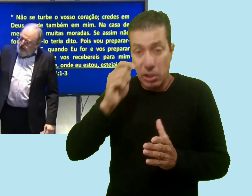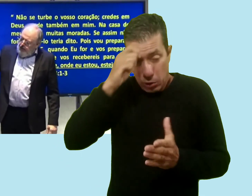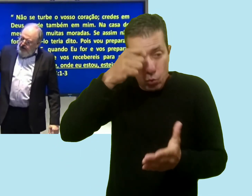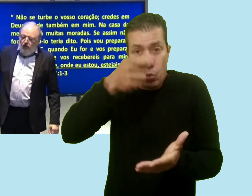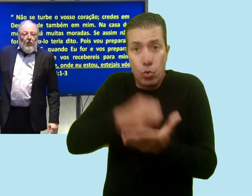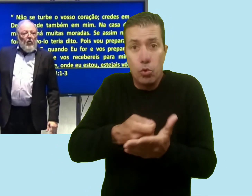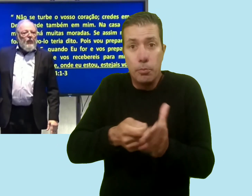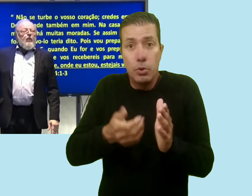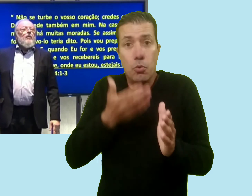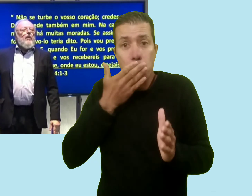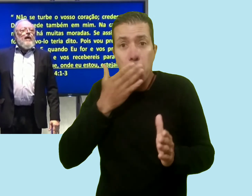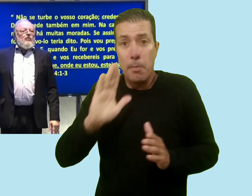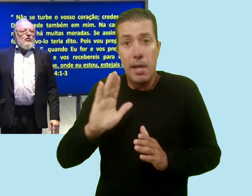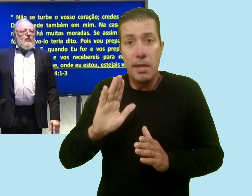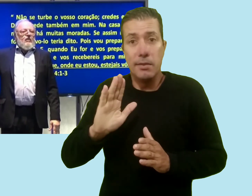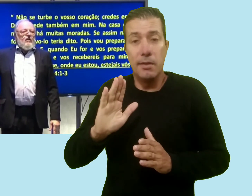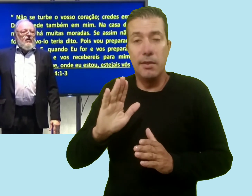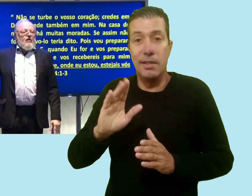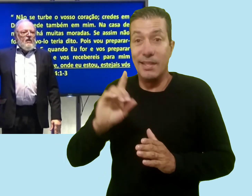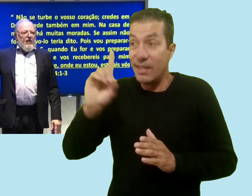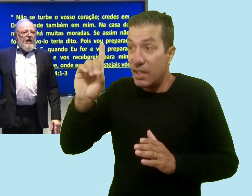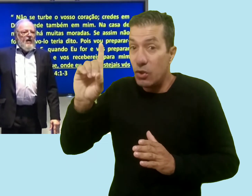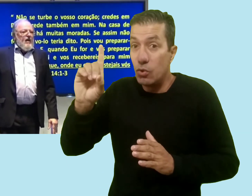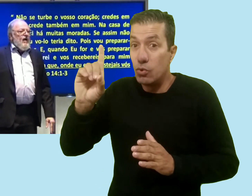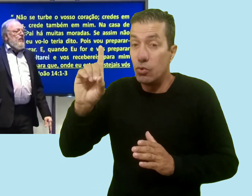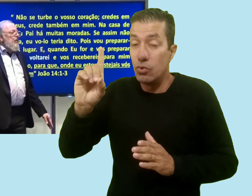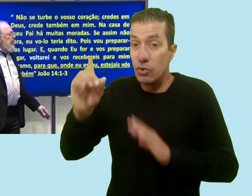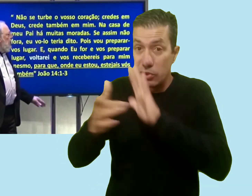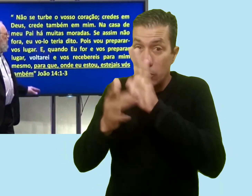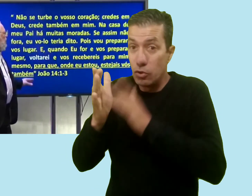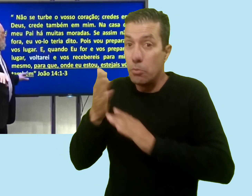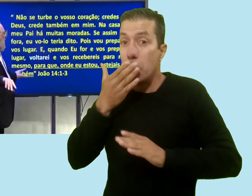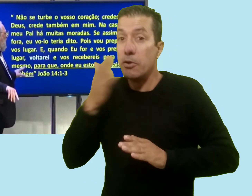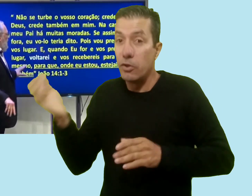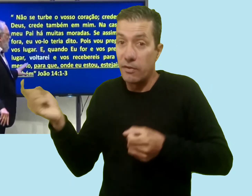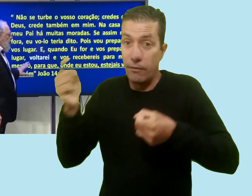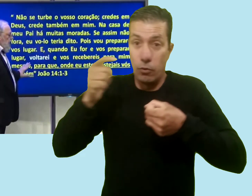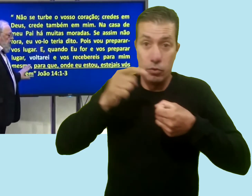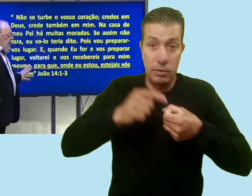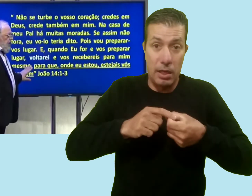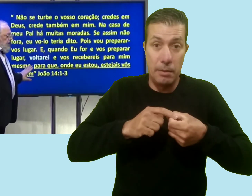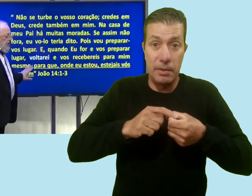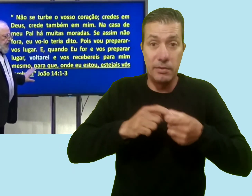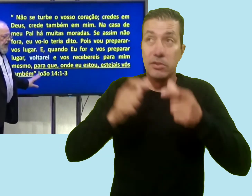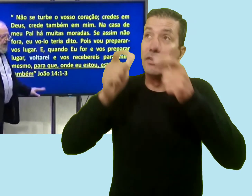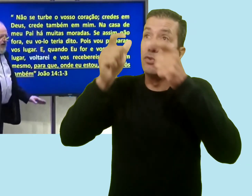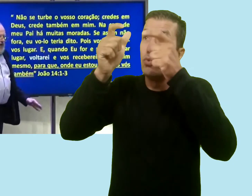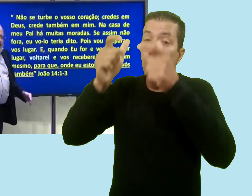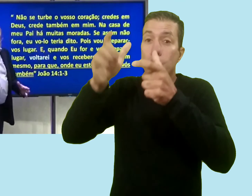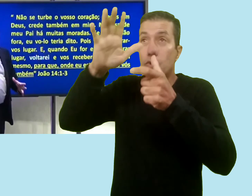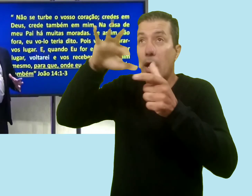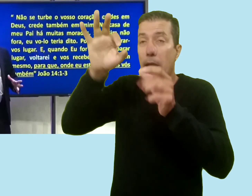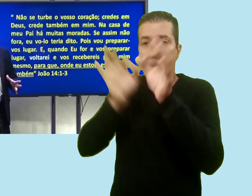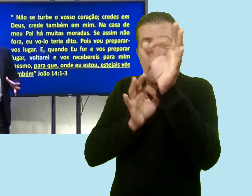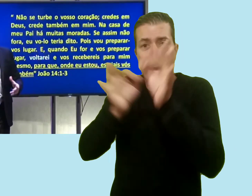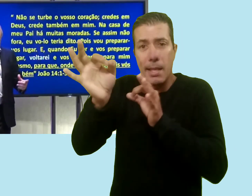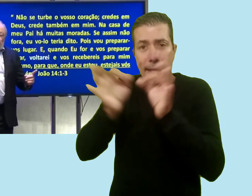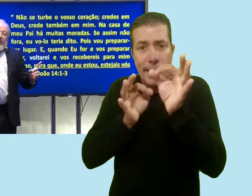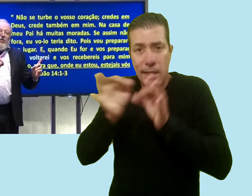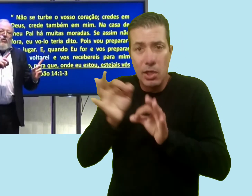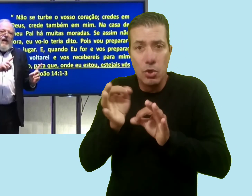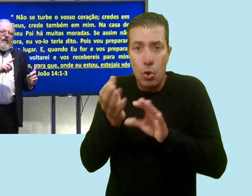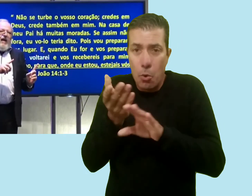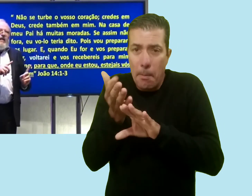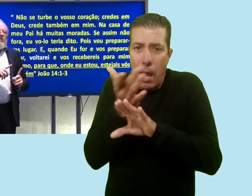quem te promete e cumpre o que promete. Né? Ele prometeu que vai voltar para que a gente habite num lugar que